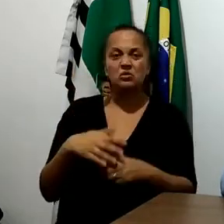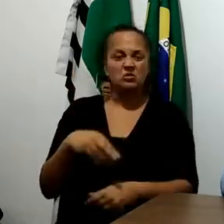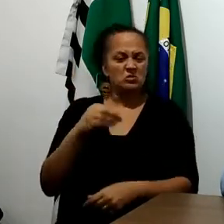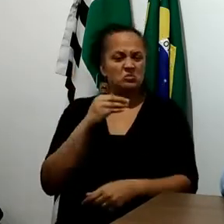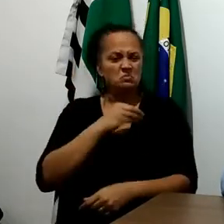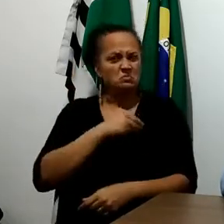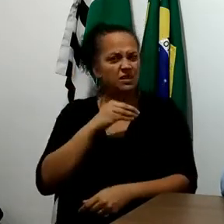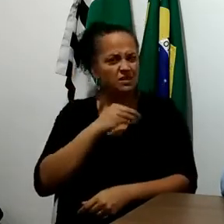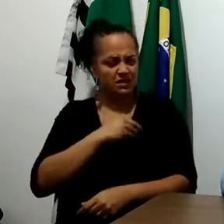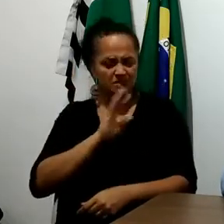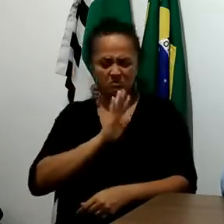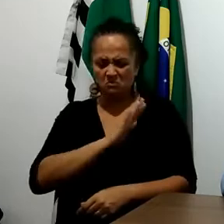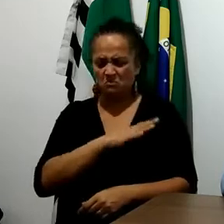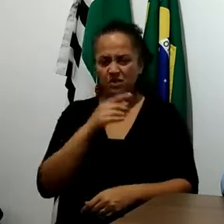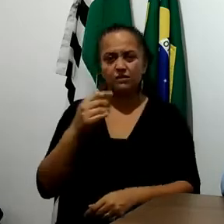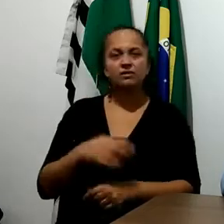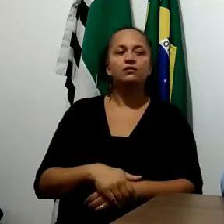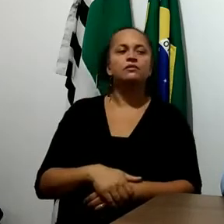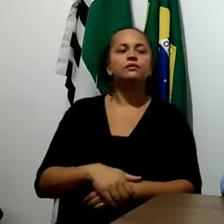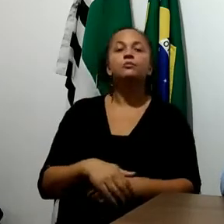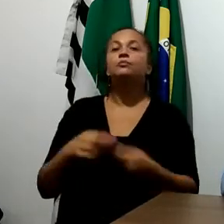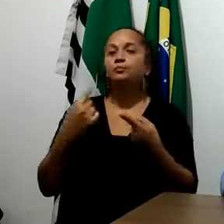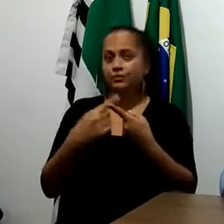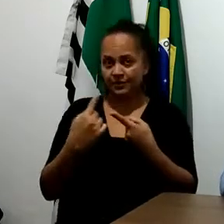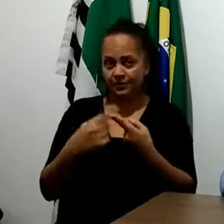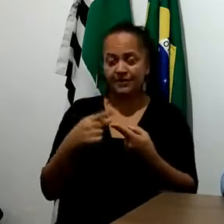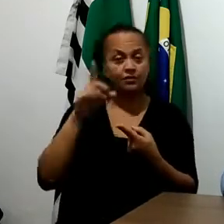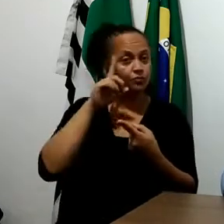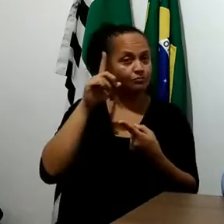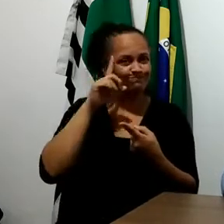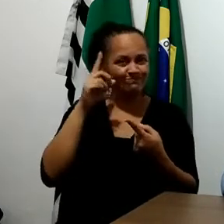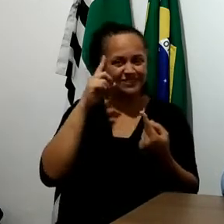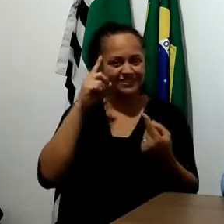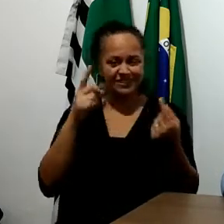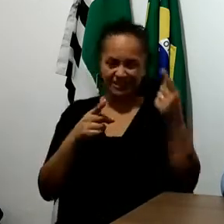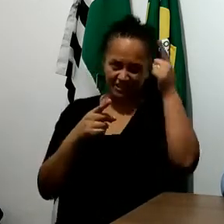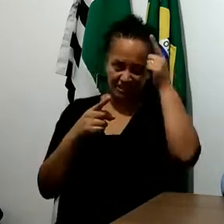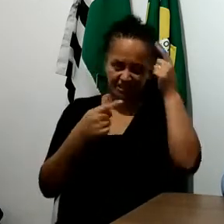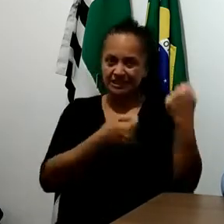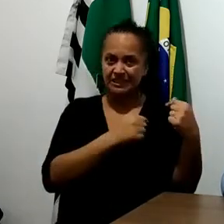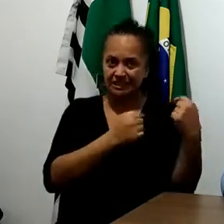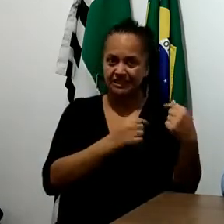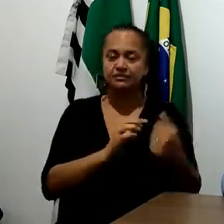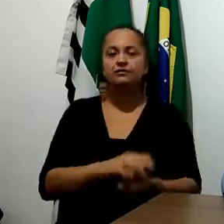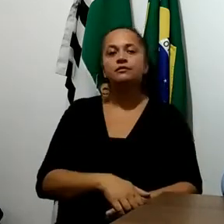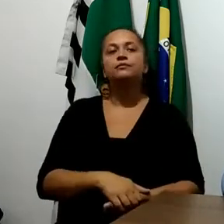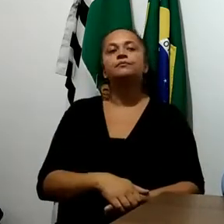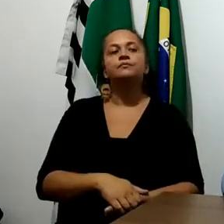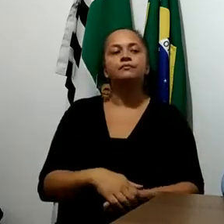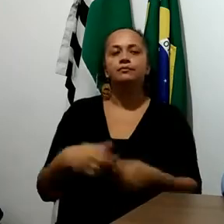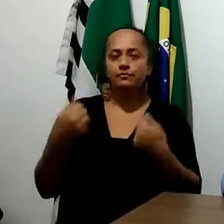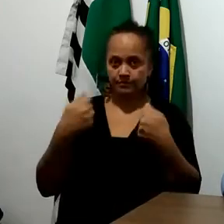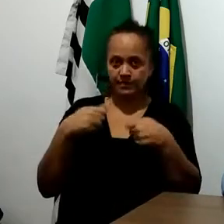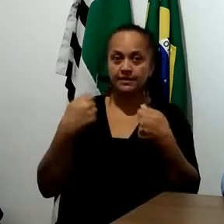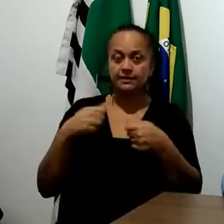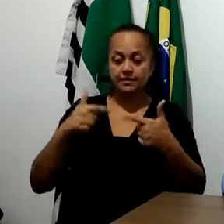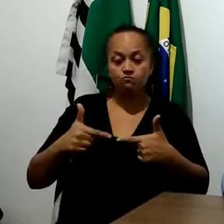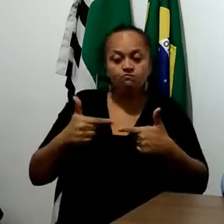que tenazmente nos assedia. Corramos com perseverança a carreira que nos está